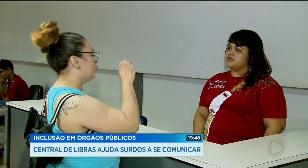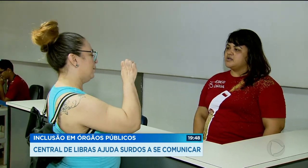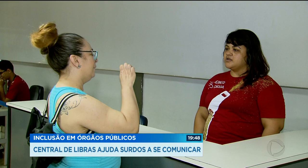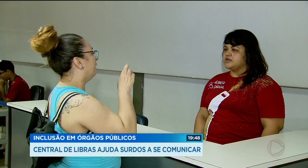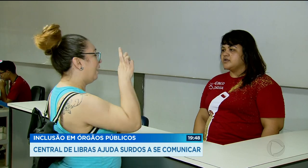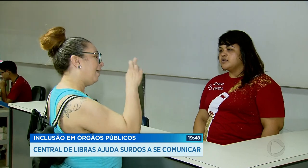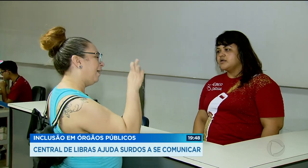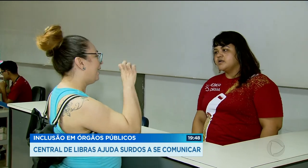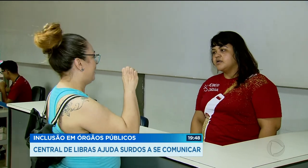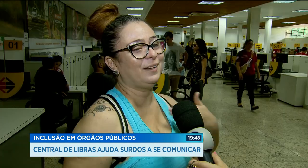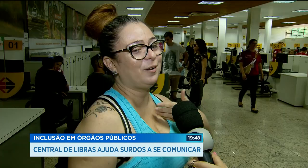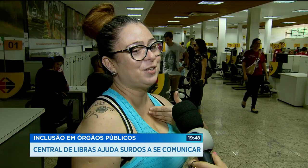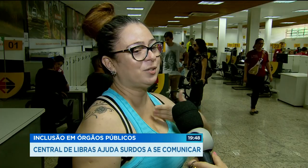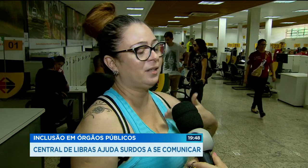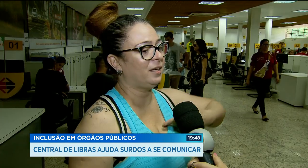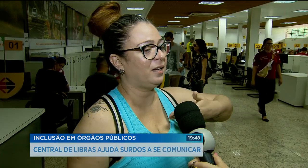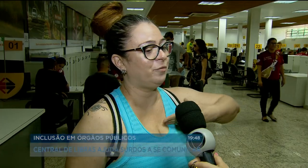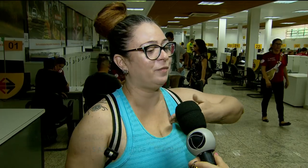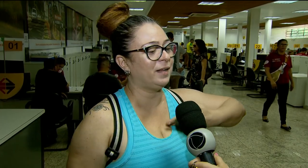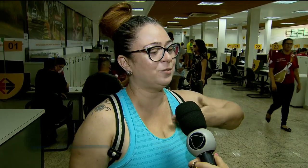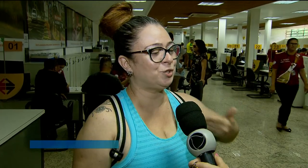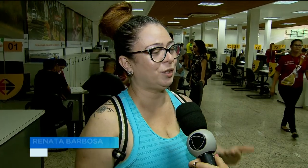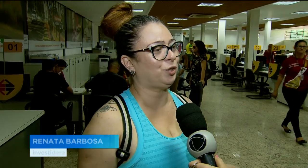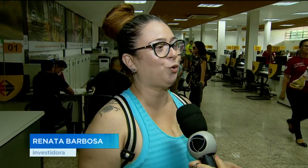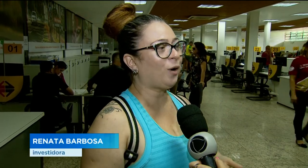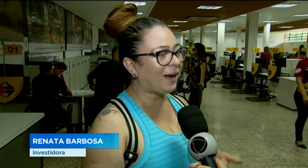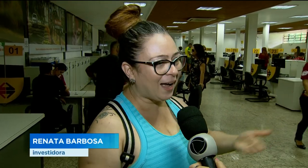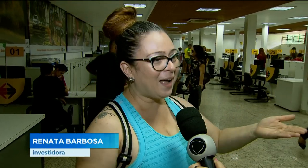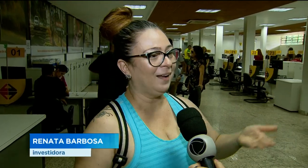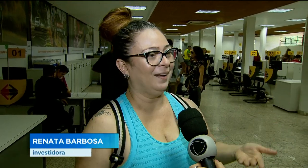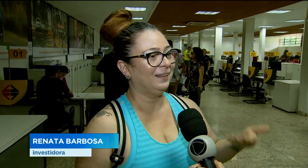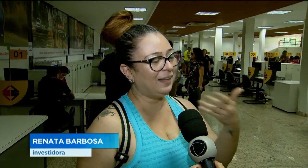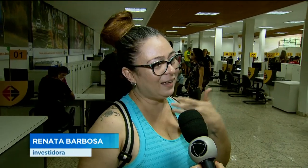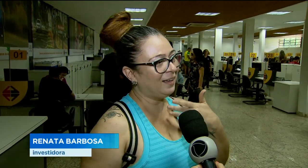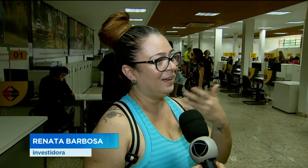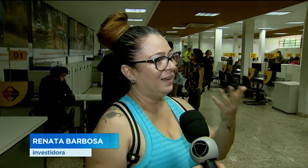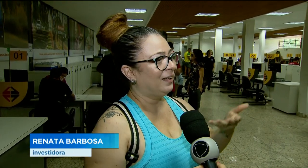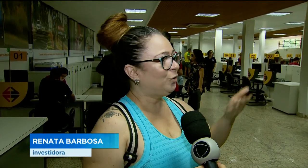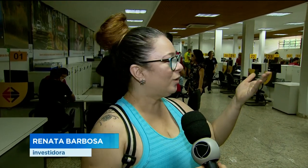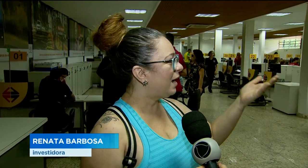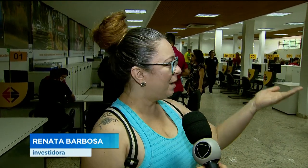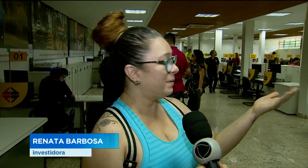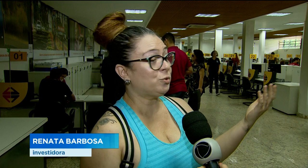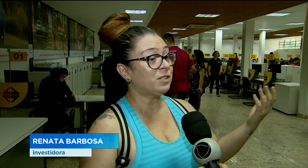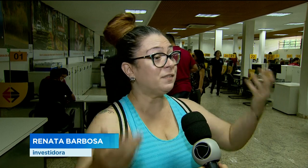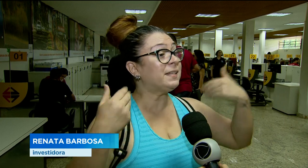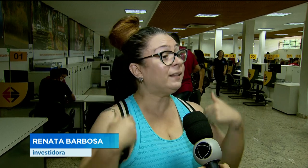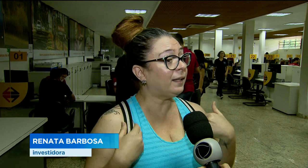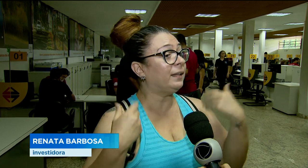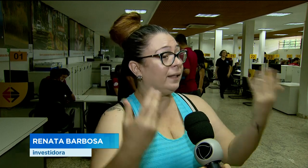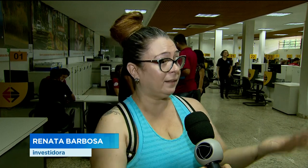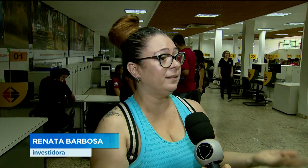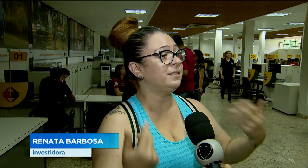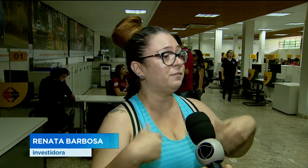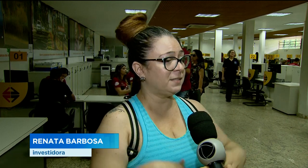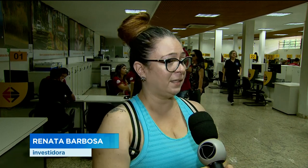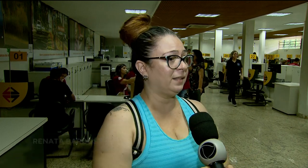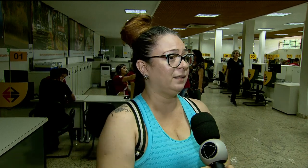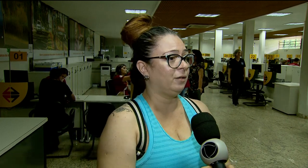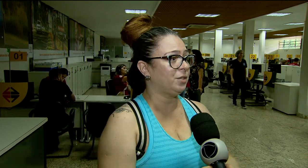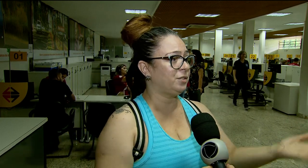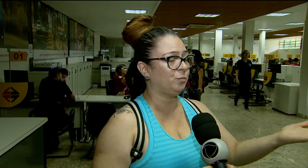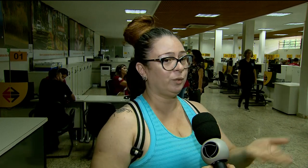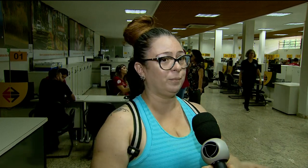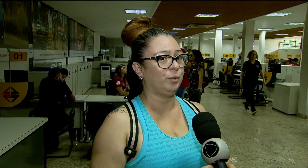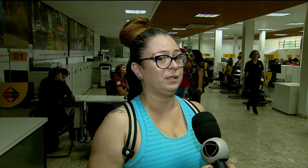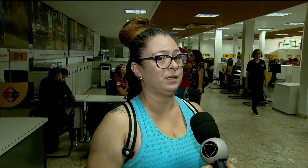comunicação com quem é surdo. Eu acho que é o fato de tocar, né? Tocar é a pessoa se fazer entender, entender se fazer